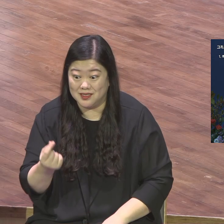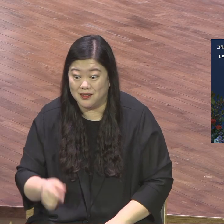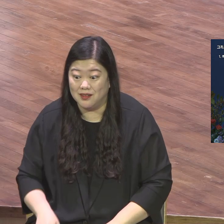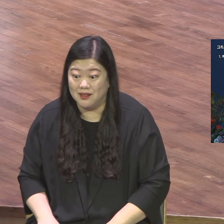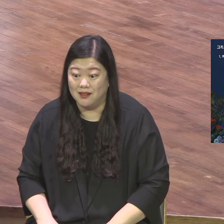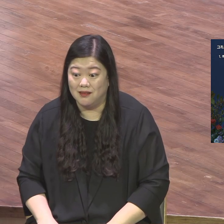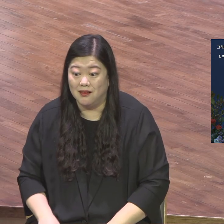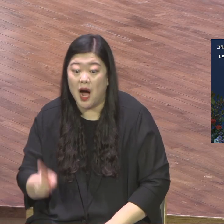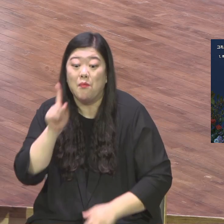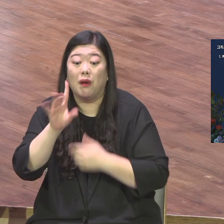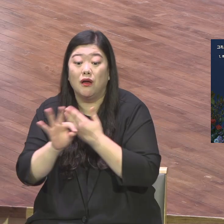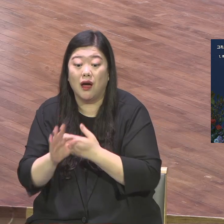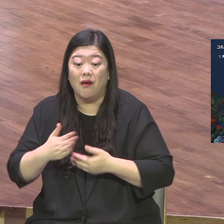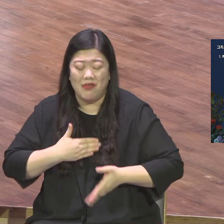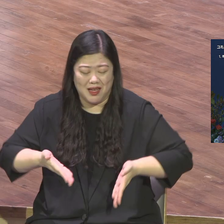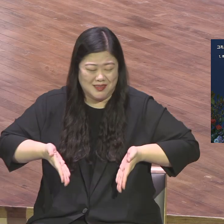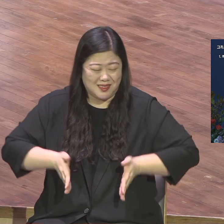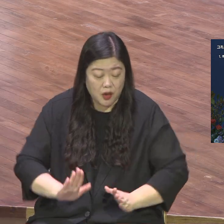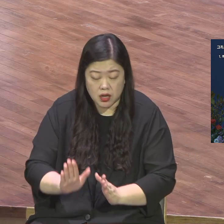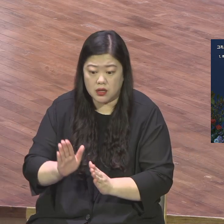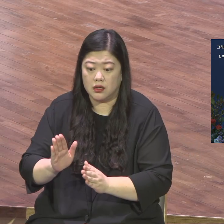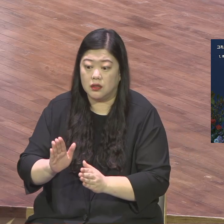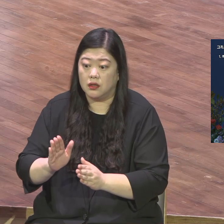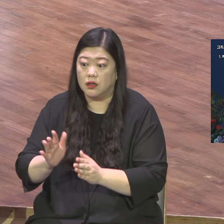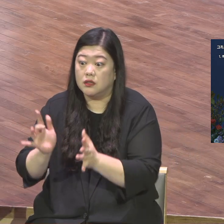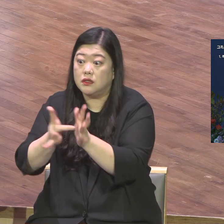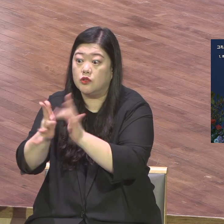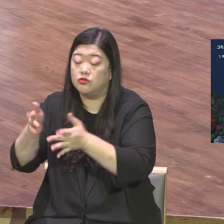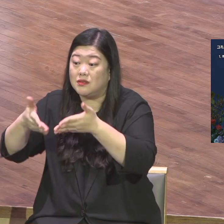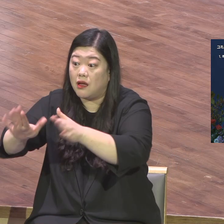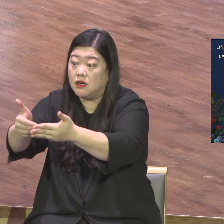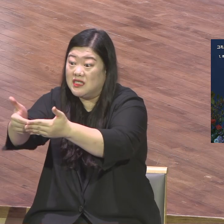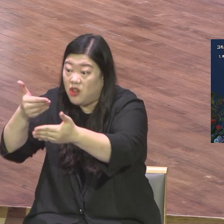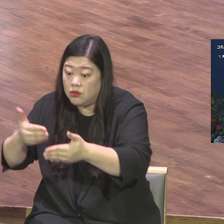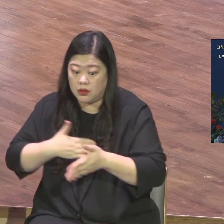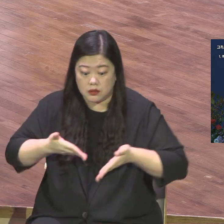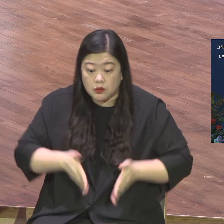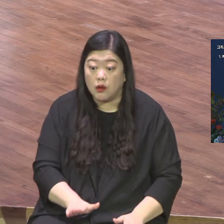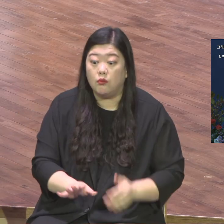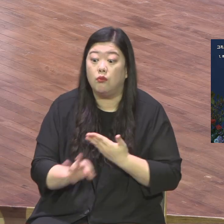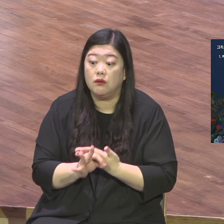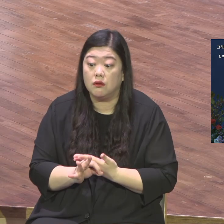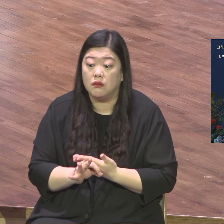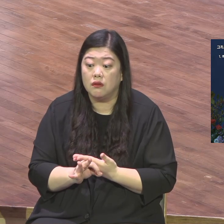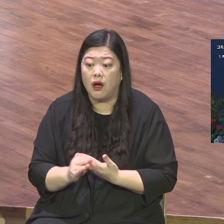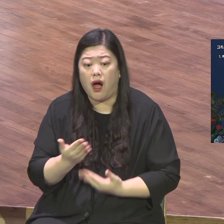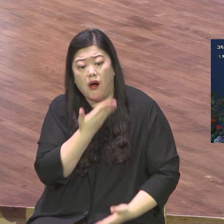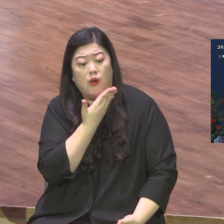그리스도 안에서 함께 상자가 되었다. 예수 그리스도의 성육신 십자가